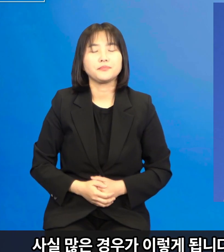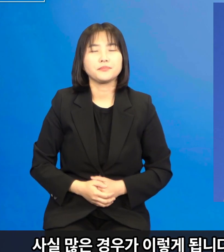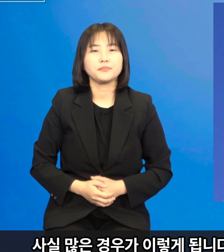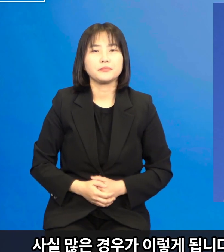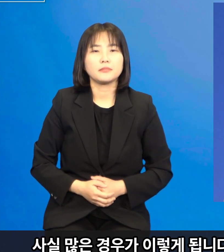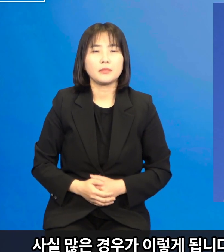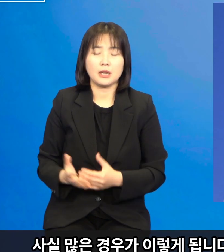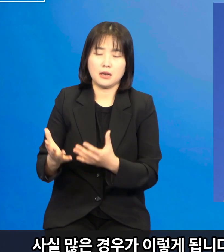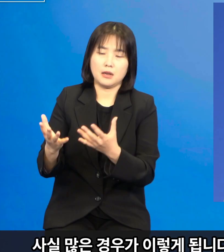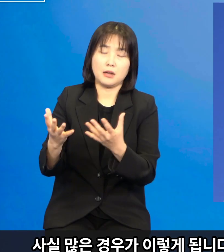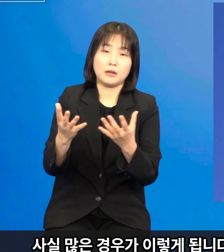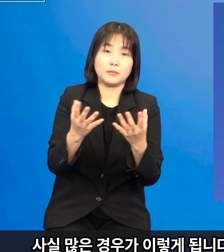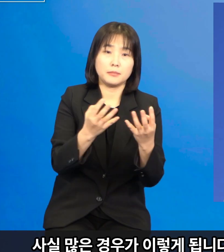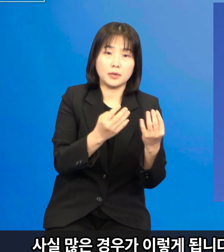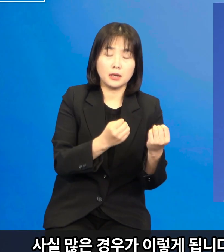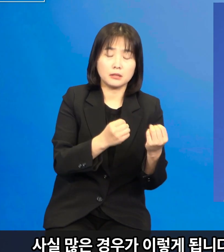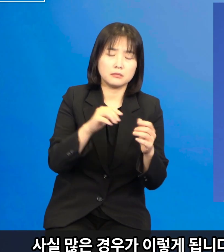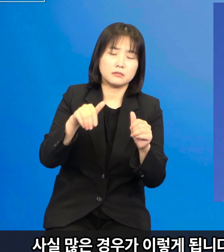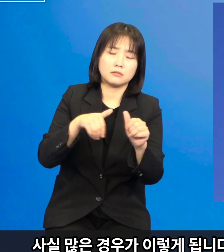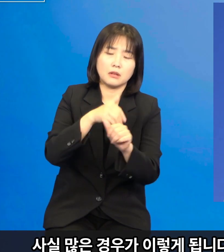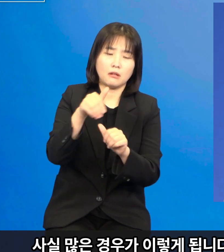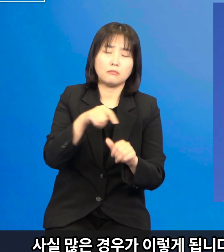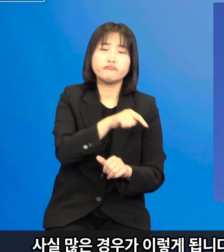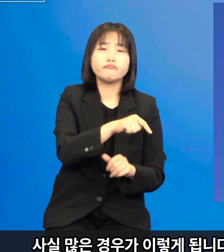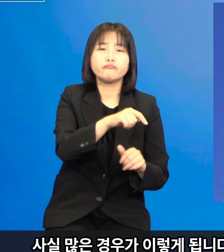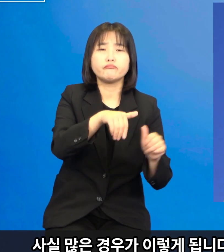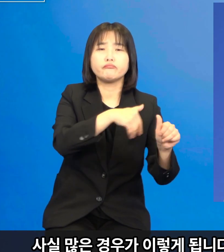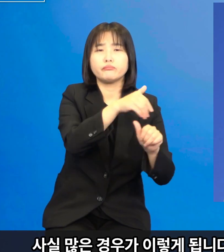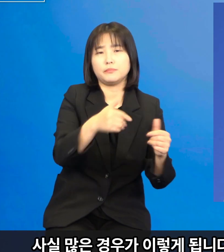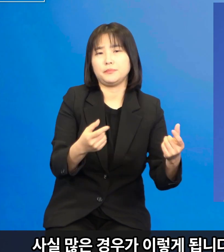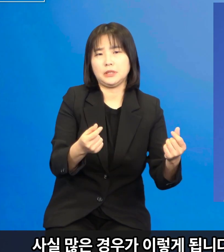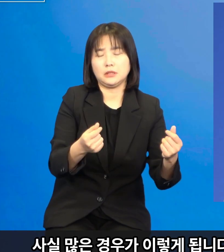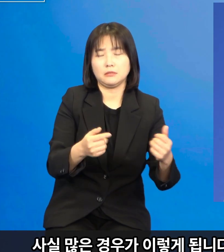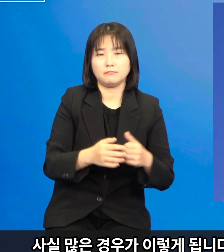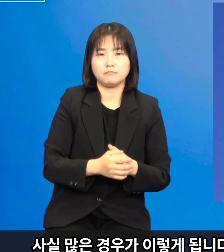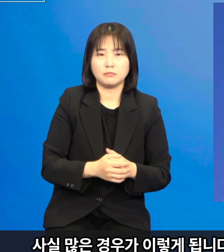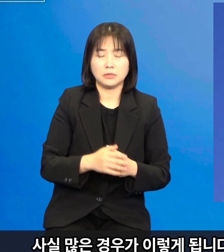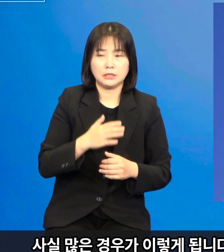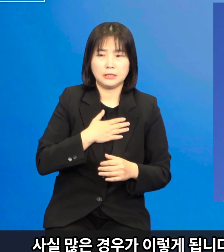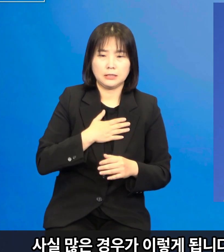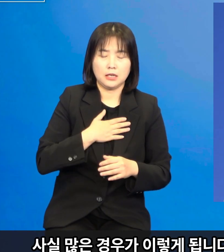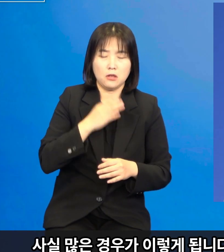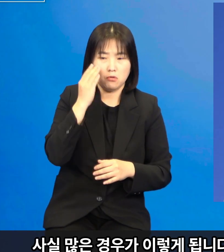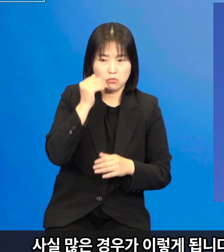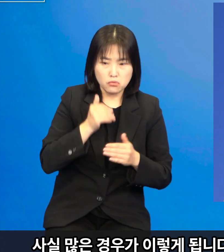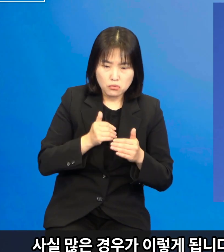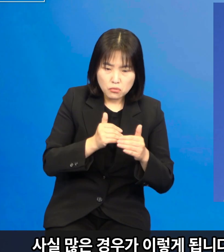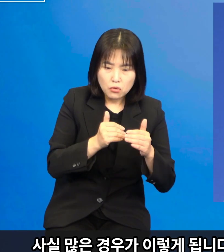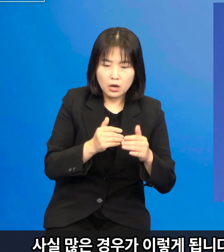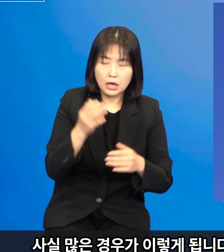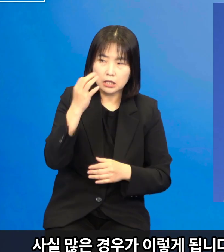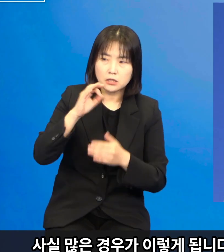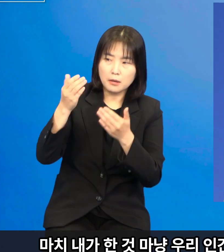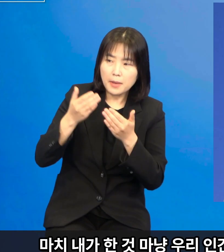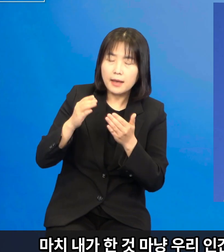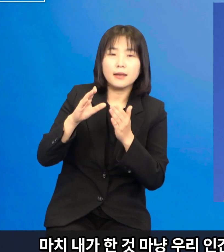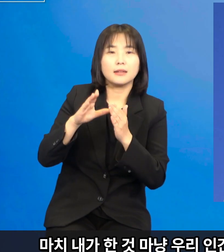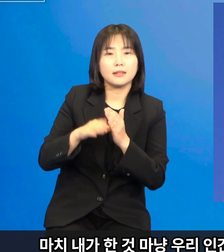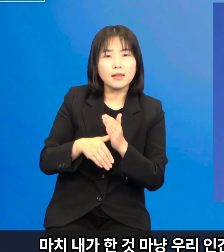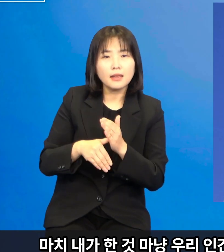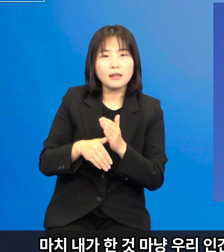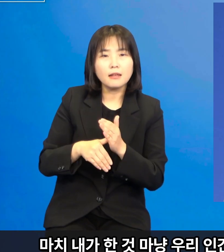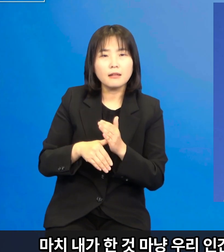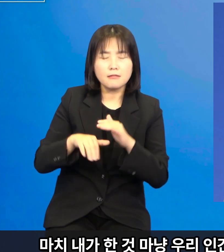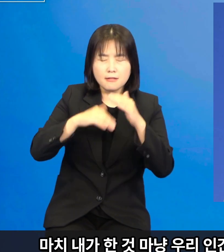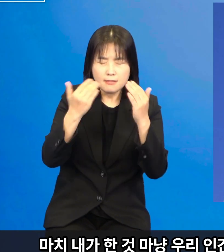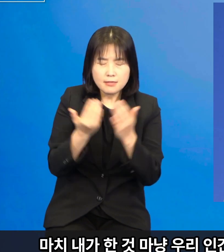사실 많은 경우가 이렇게 됩니다. 잘 되고 인정받고 잘 나갈 때에 마치 내가